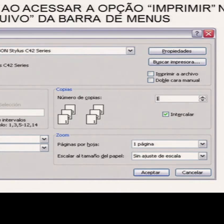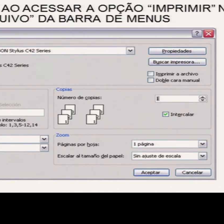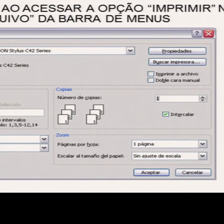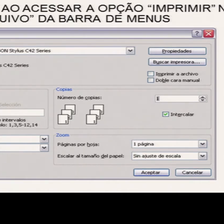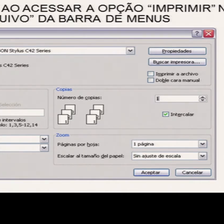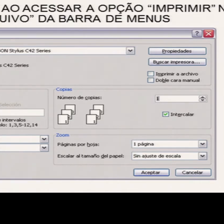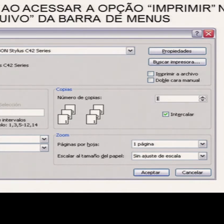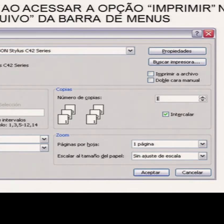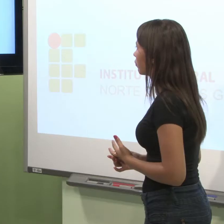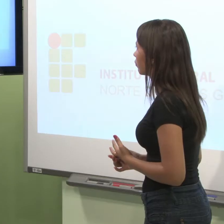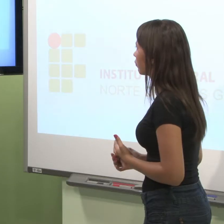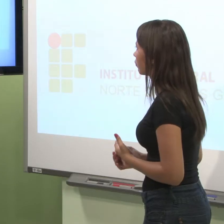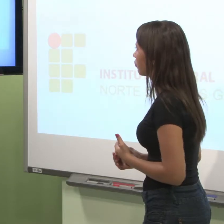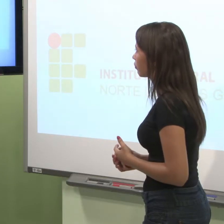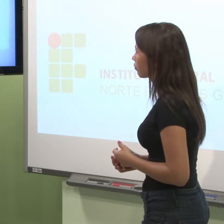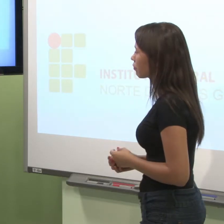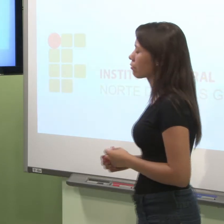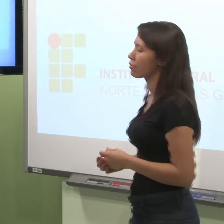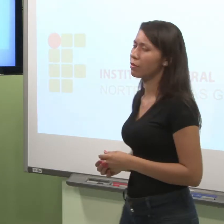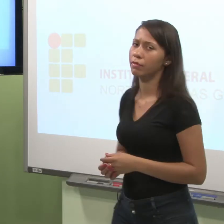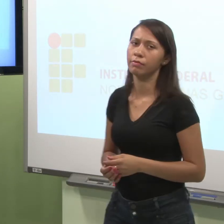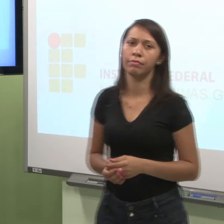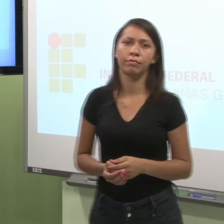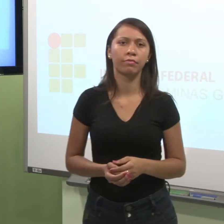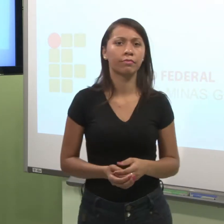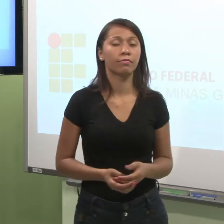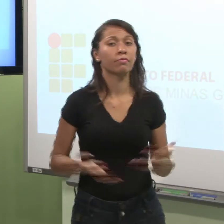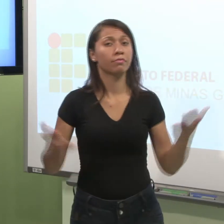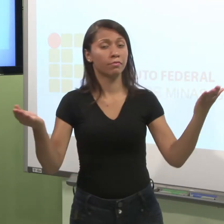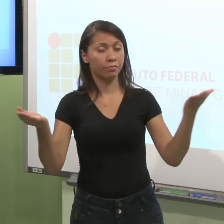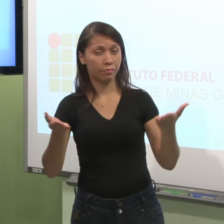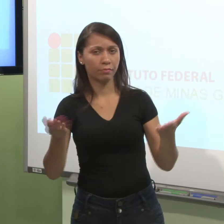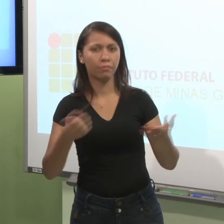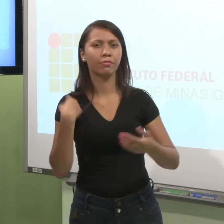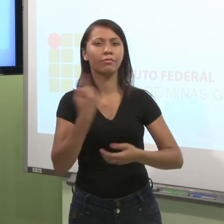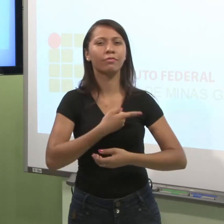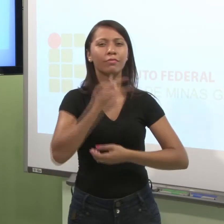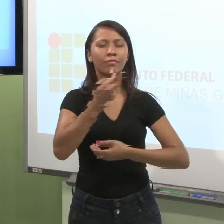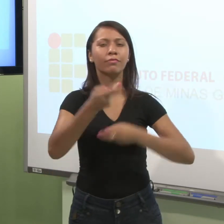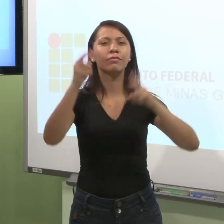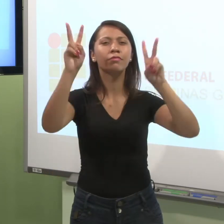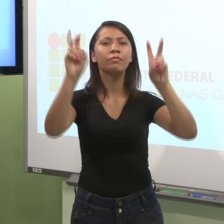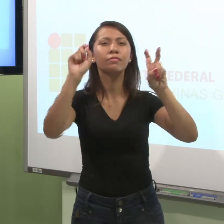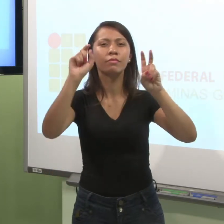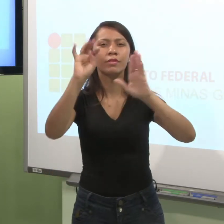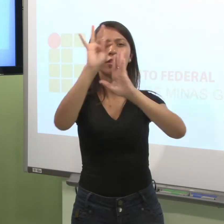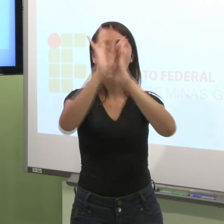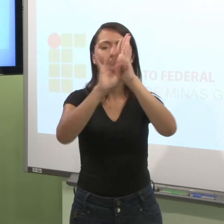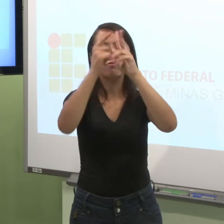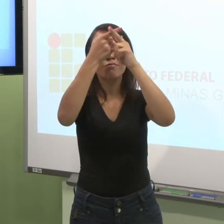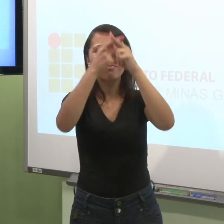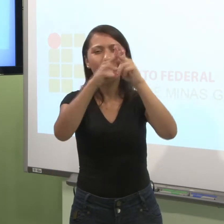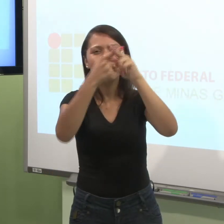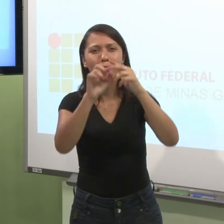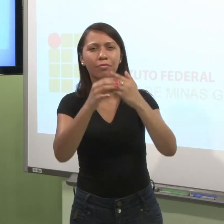seja impresso. Agora vamos falar sobre edição do texto. Sabe aquele texto que vocês